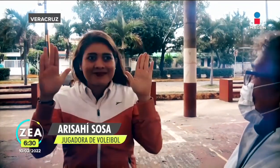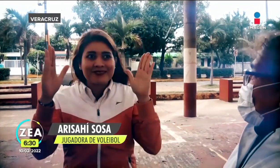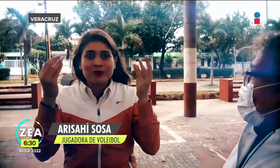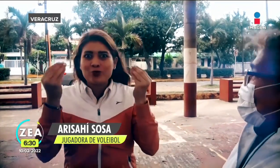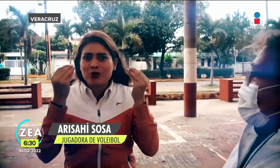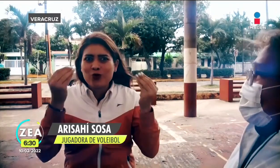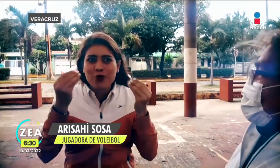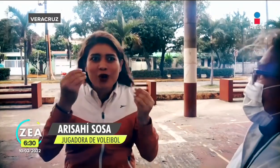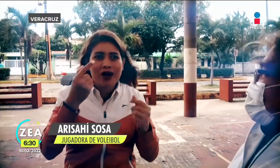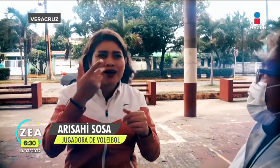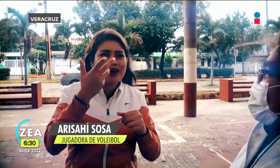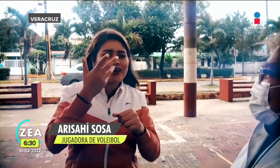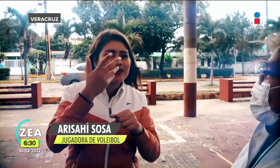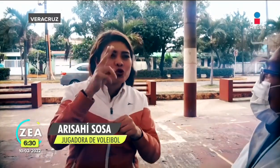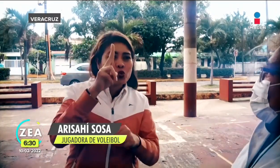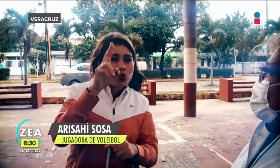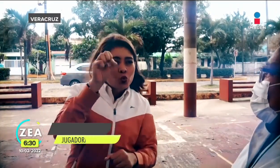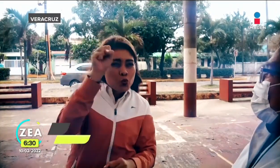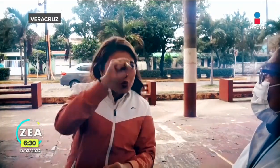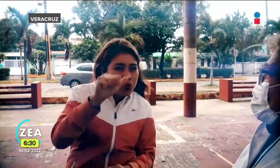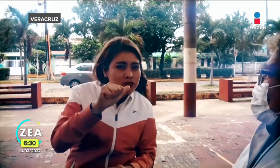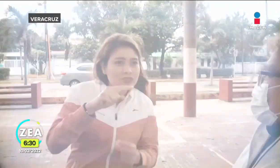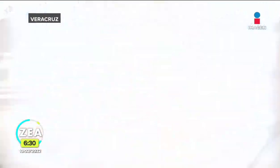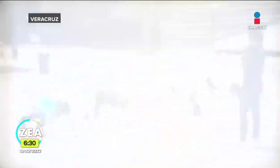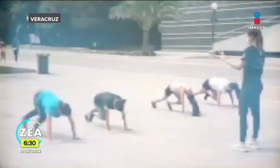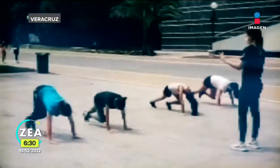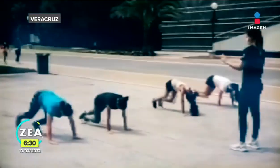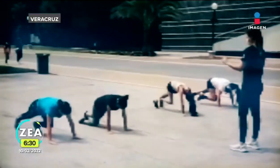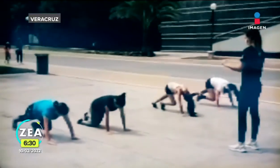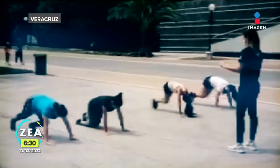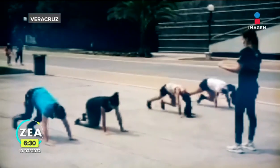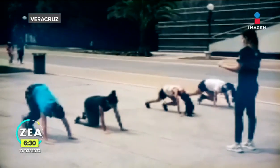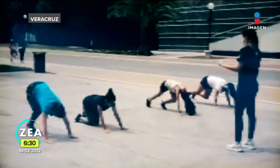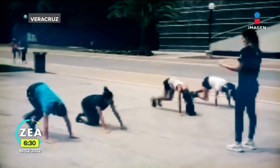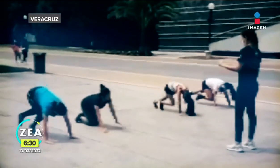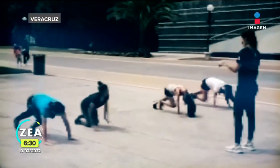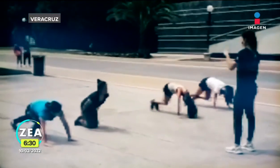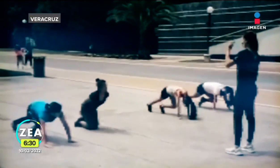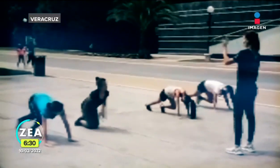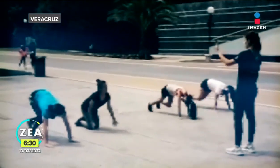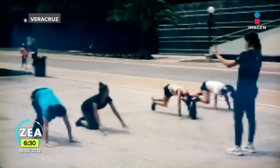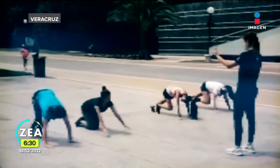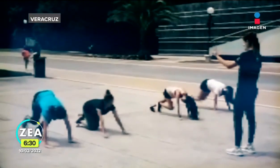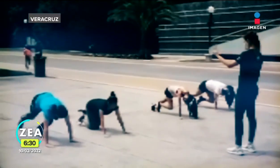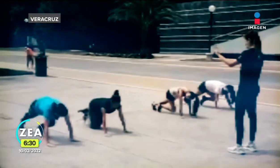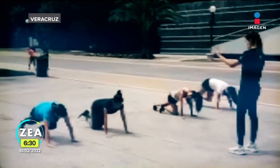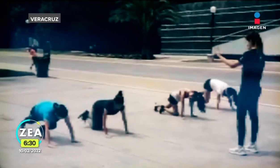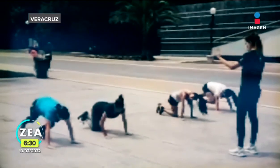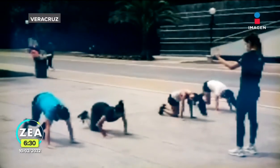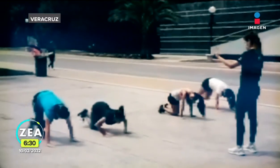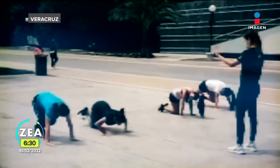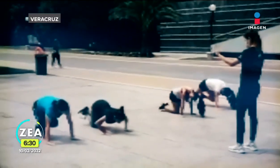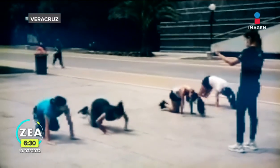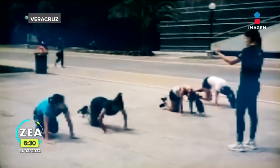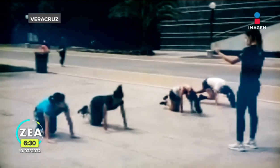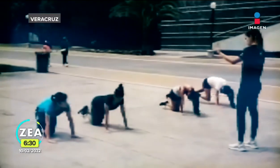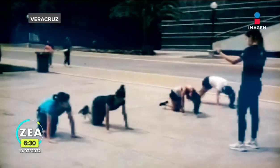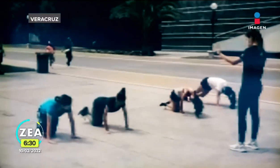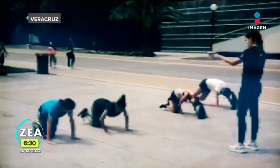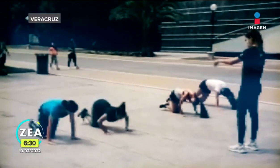Wow, algo diferente, algo nuevo para mí. El no escuchar ni oír por la hipoacusia severa con la que nació no ha sido